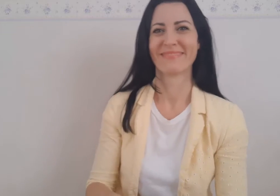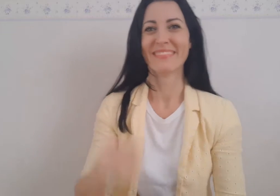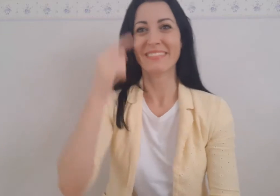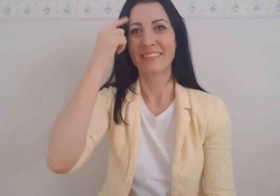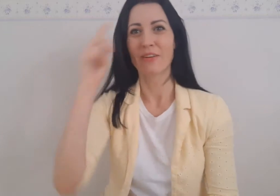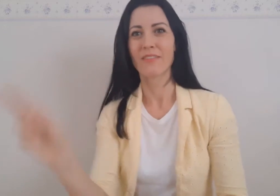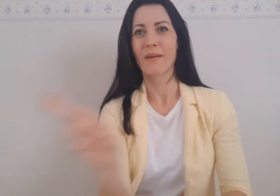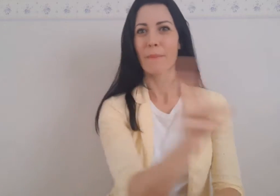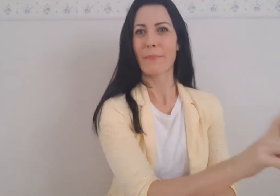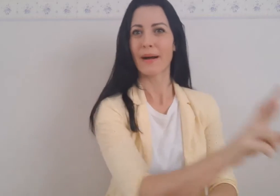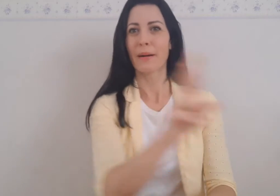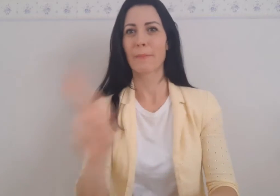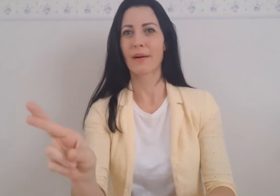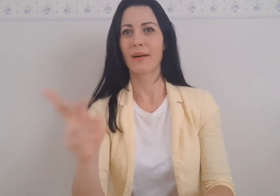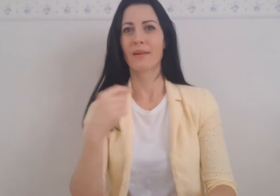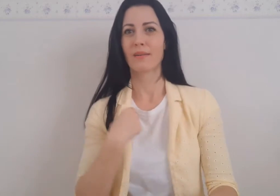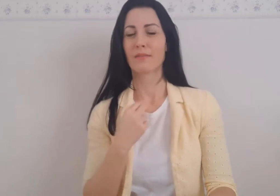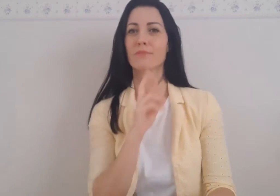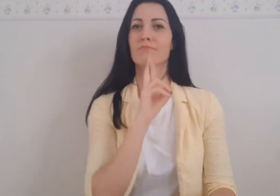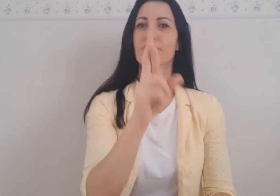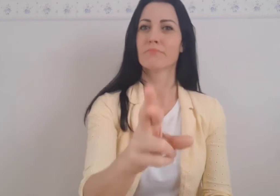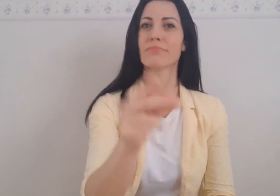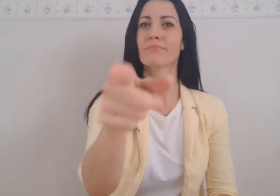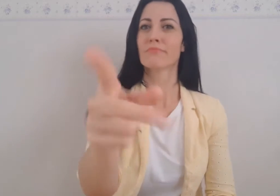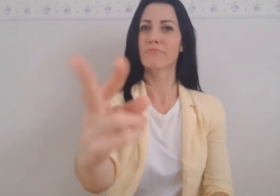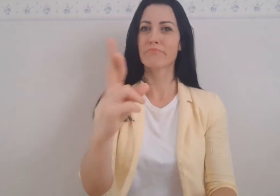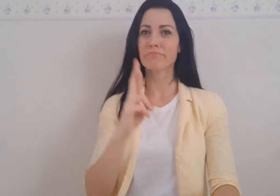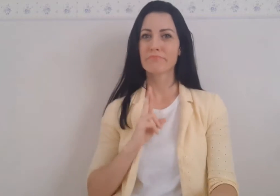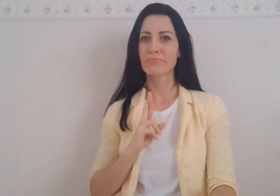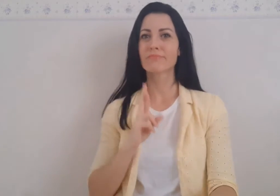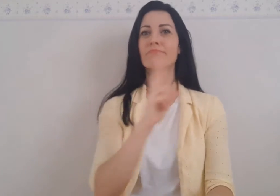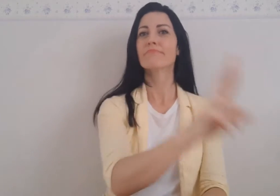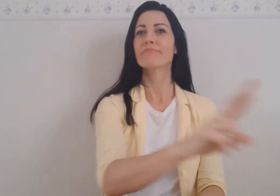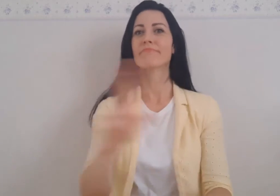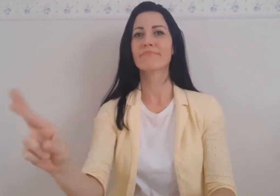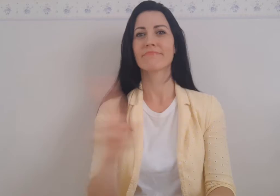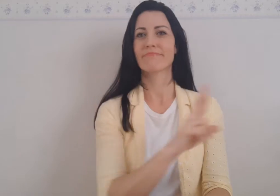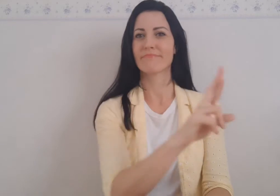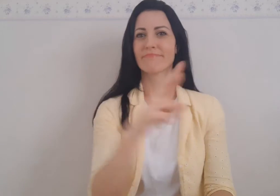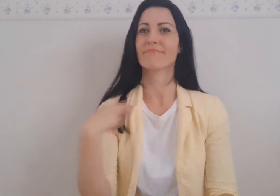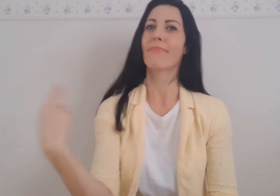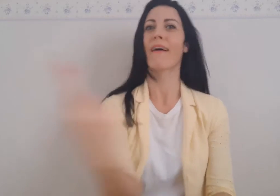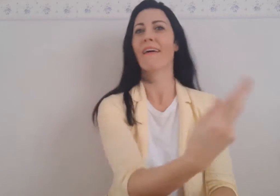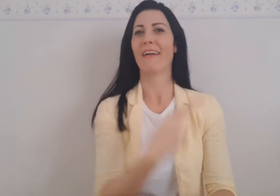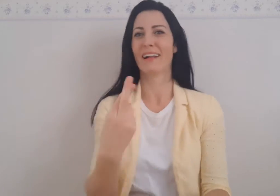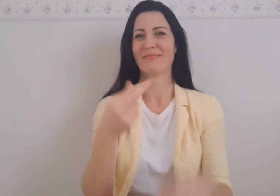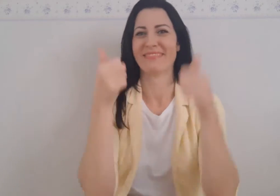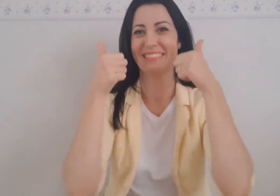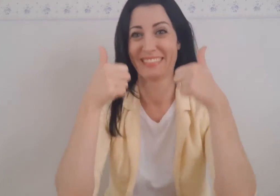ok. Eles se respondem. Eu respondo para você, você para mim, ele para ela e todos se